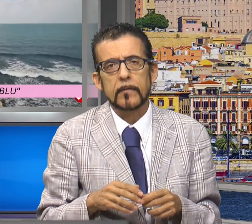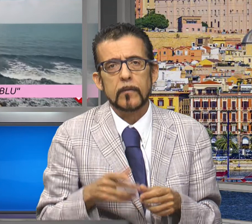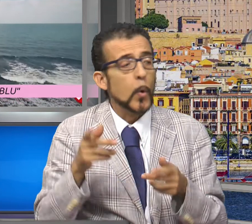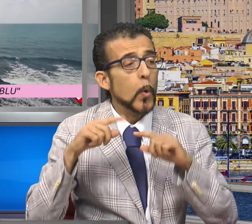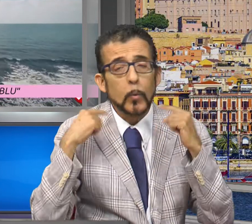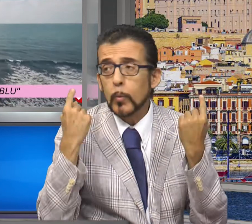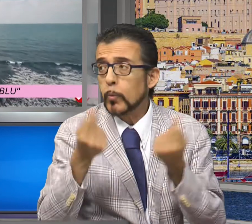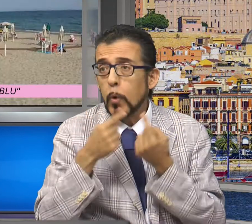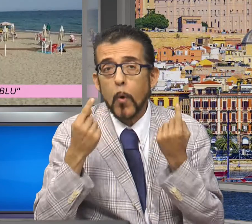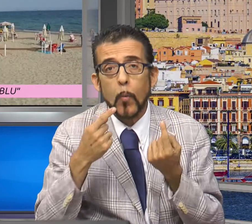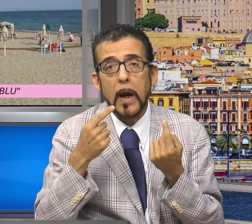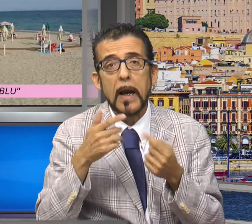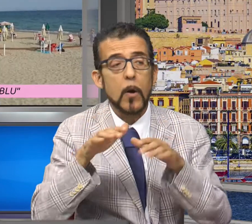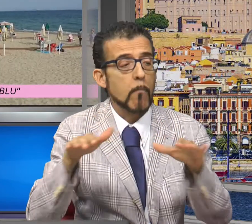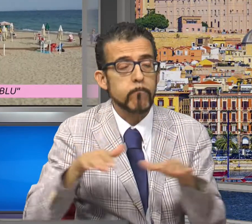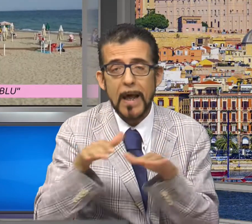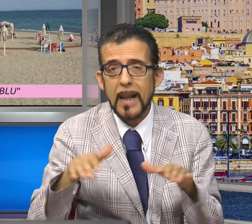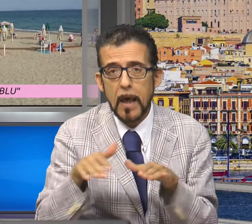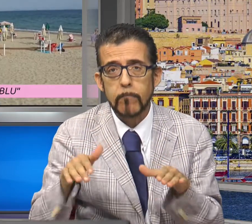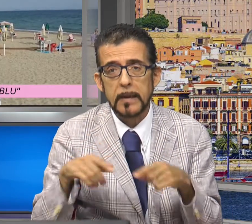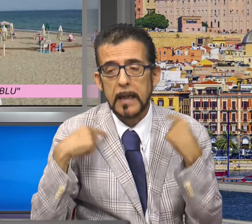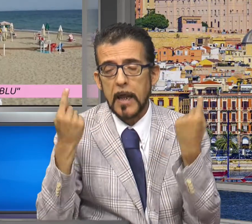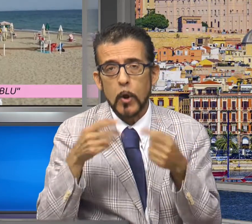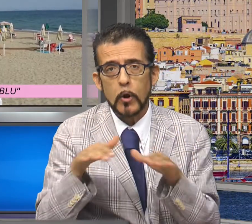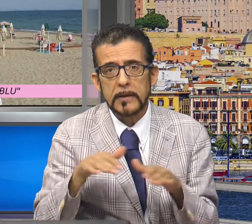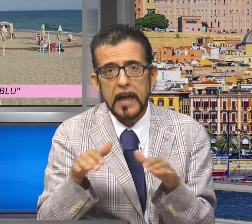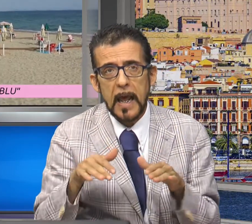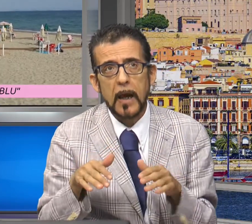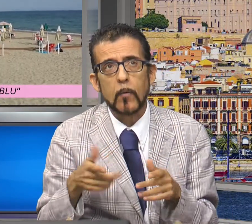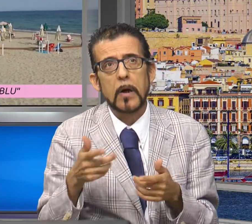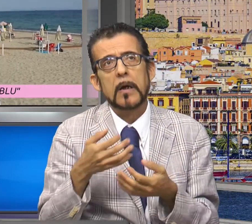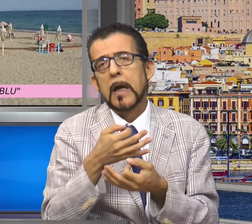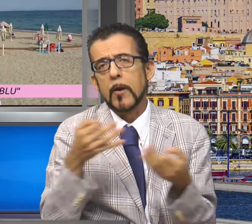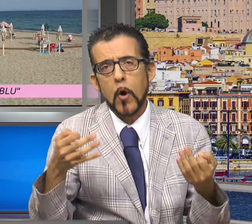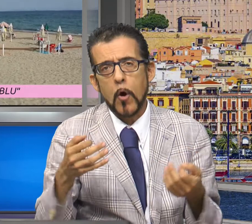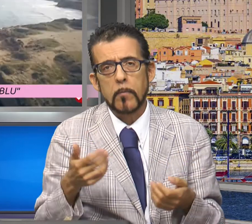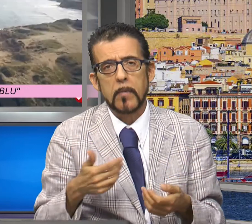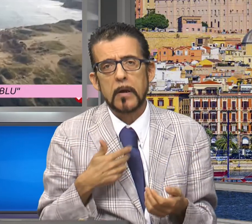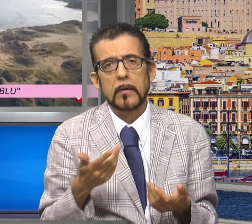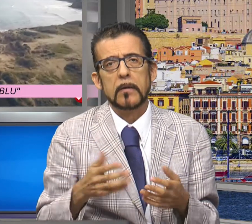insomma, la balneabilità delle nostre acque è assolutamente a norma, e questo non può che farci felice. Operativo in Europa